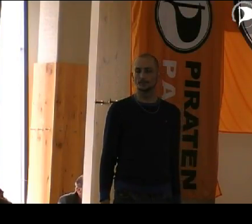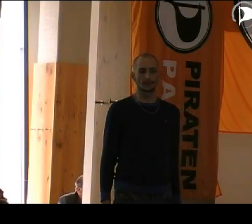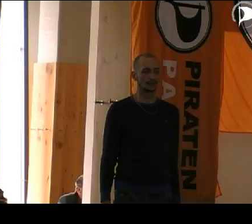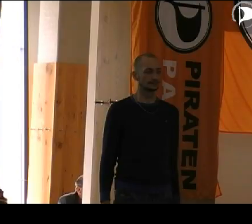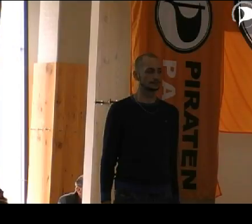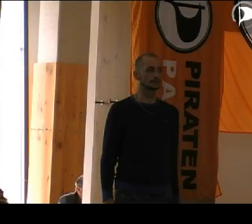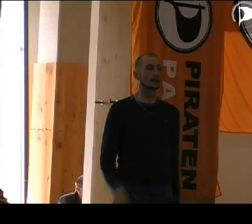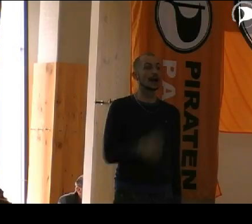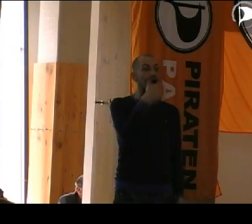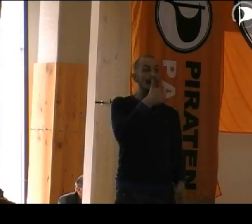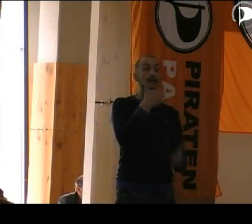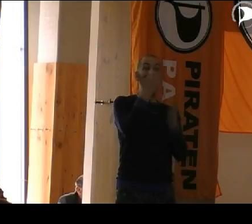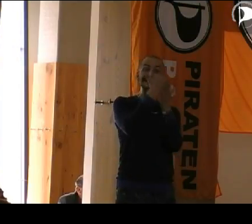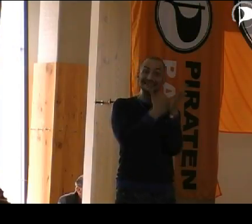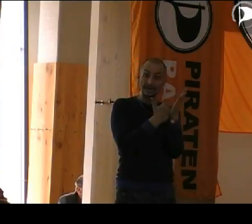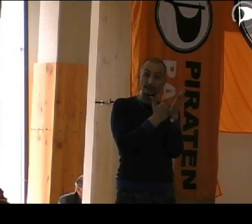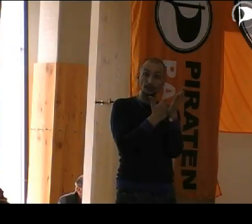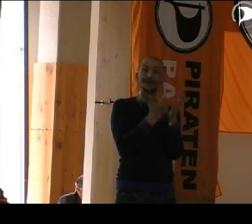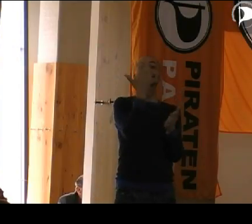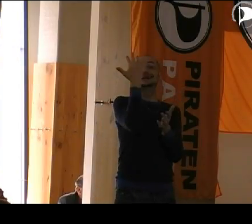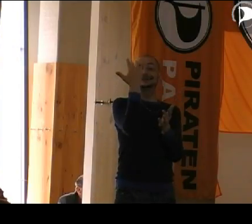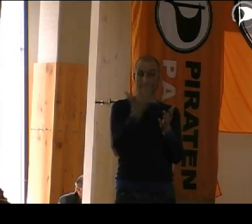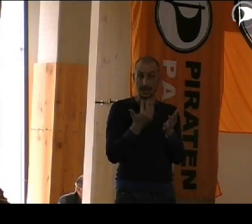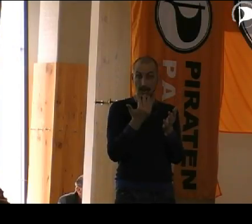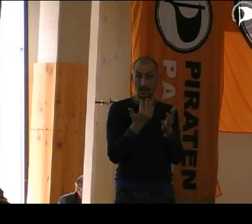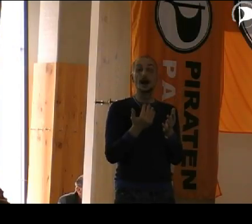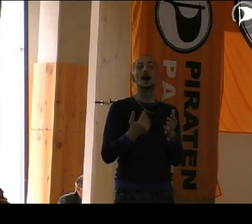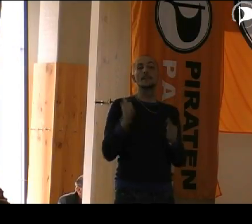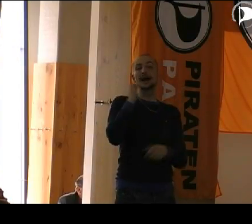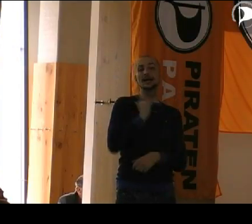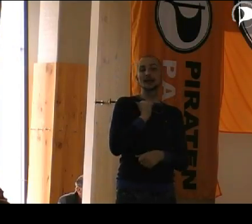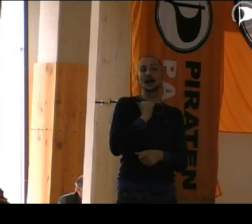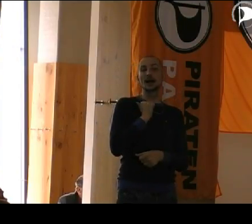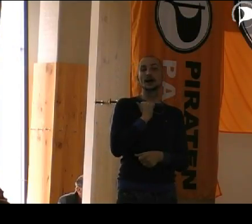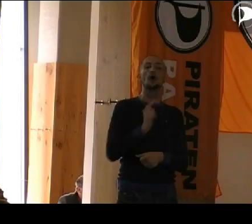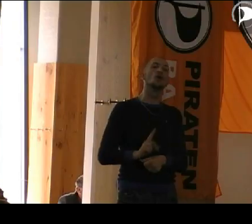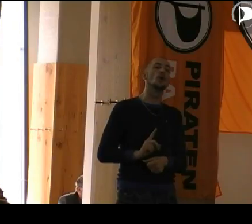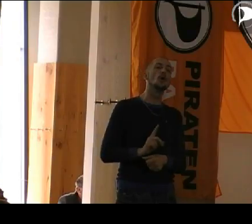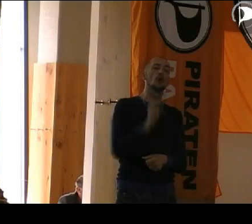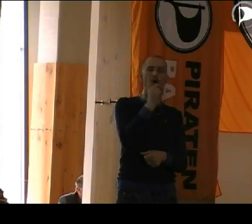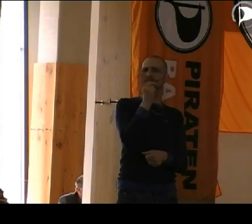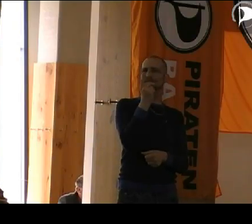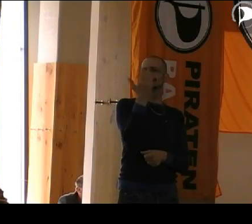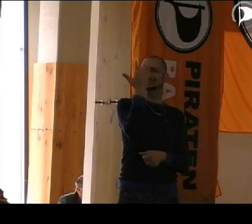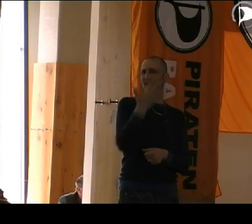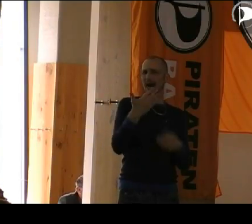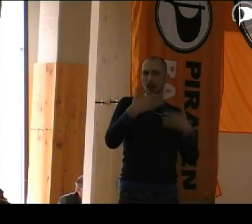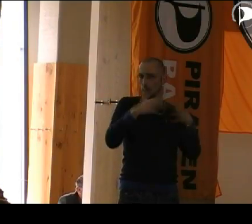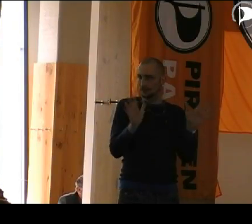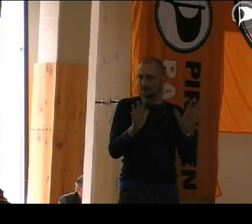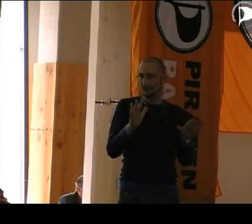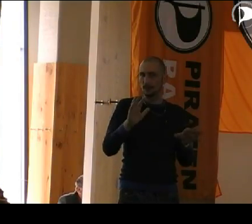einerseits muss bezahlen der beiträge nach oben begrenzt eine gab sendergruppen wir können eine zahl kann nicht sein